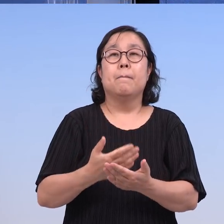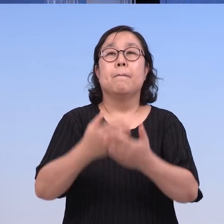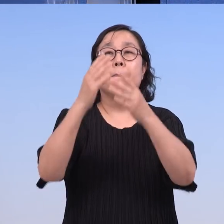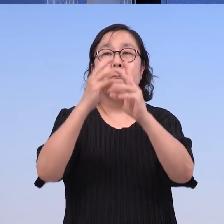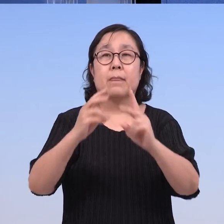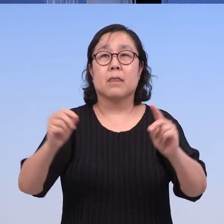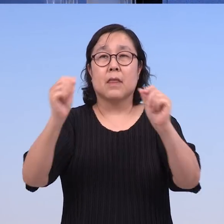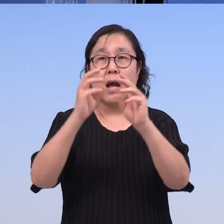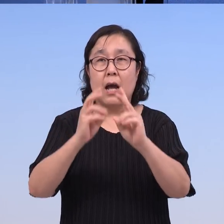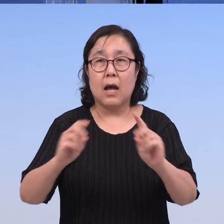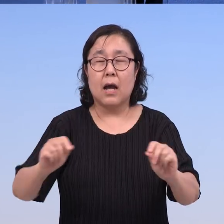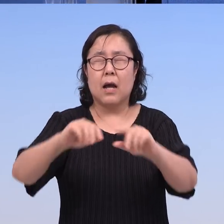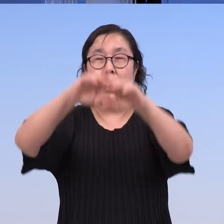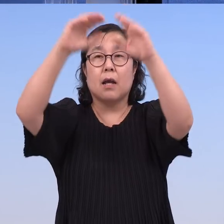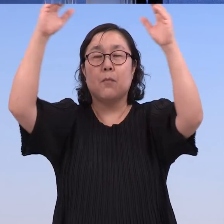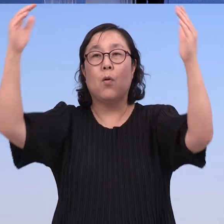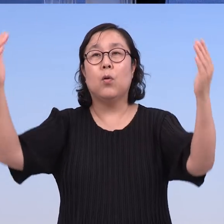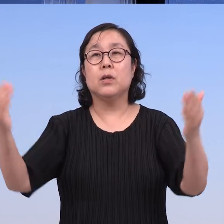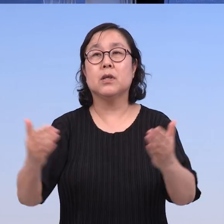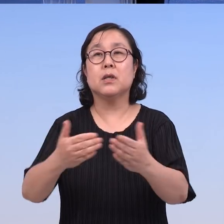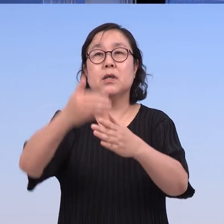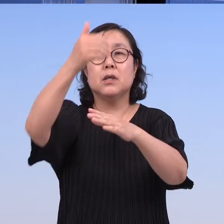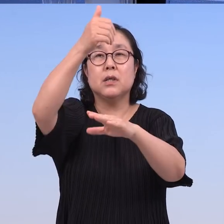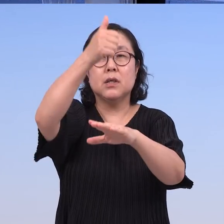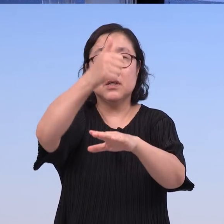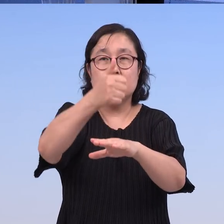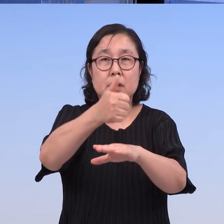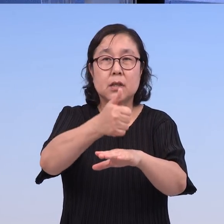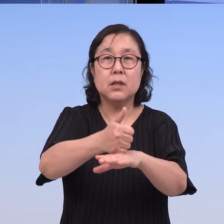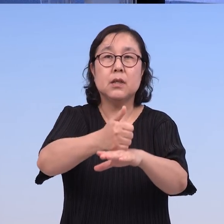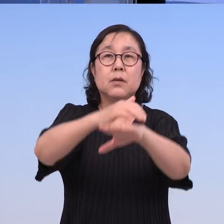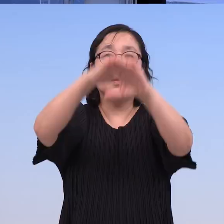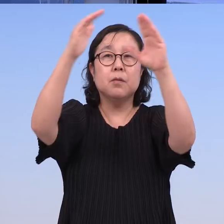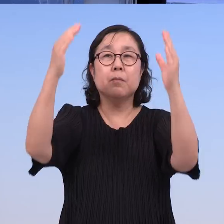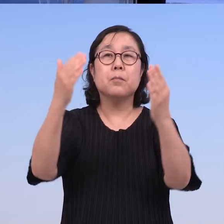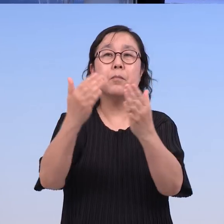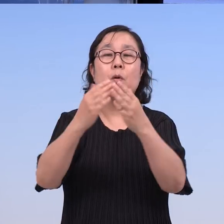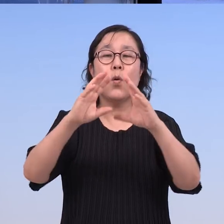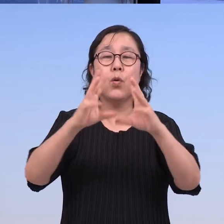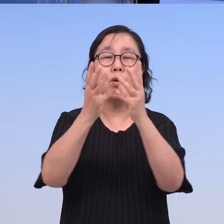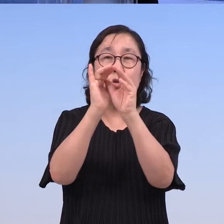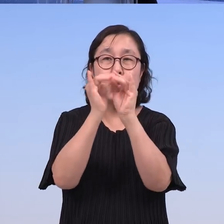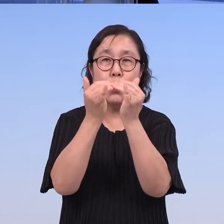땅의 모든 것 모든 족속